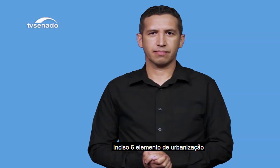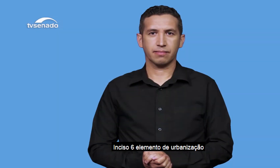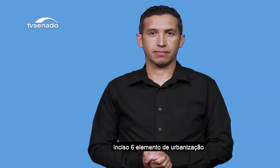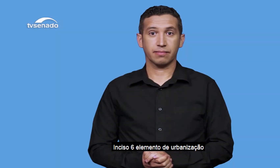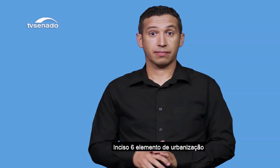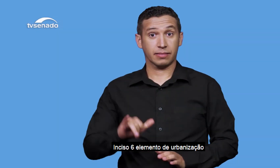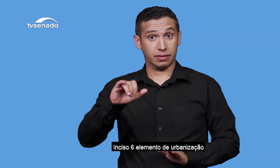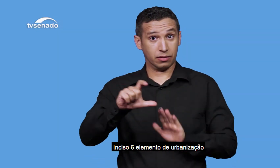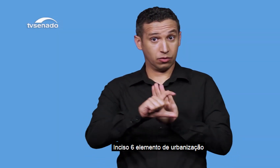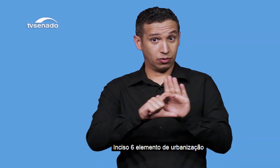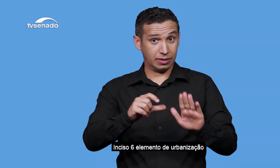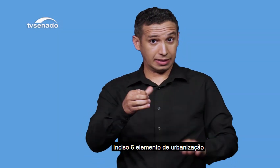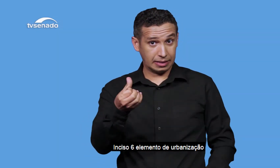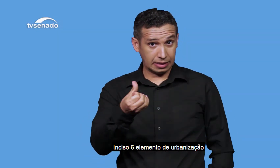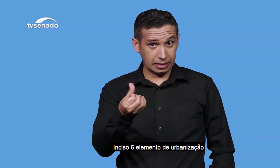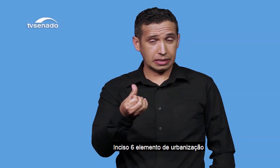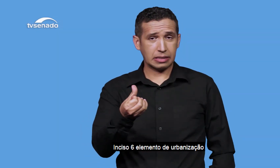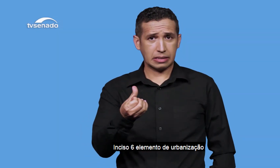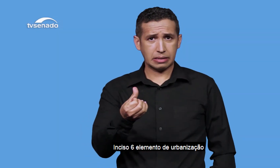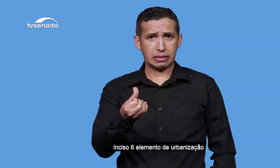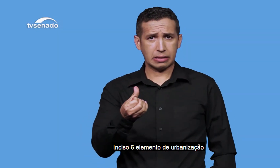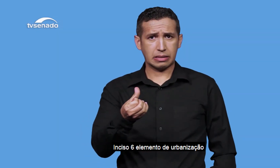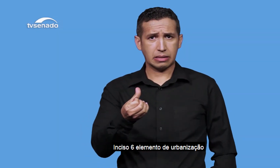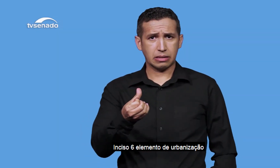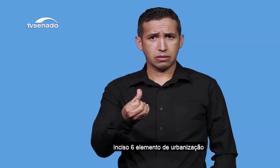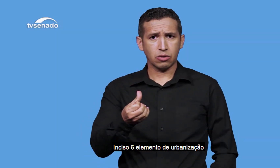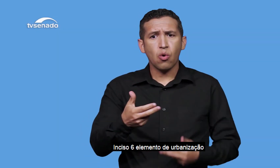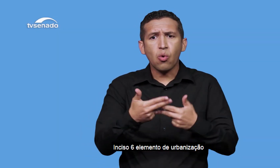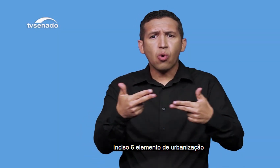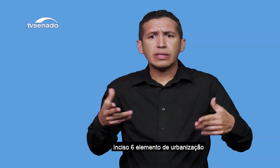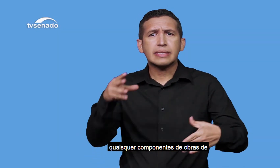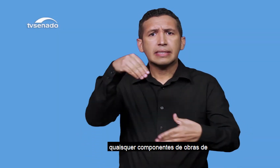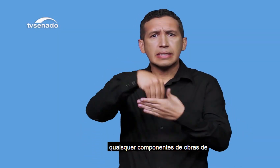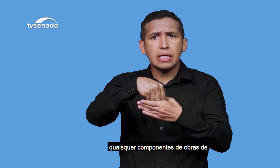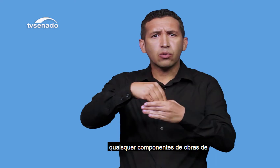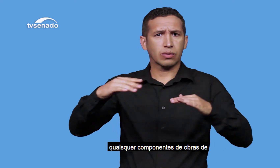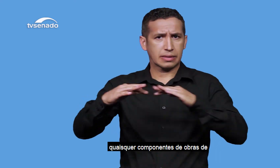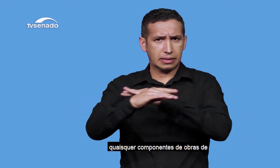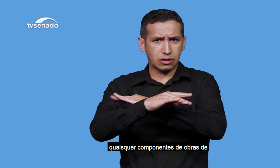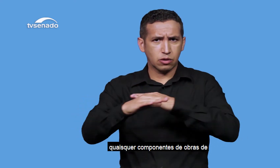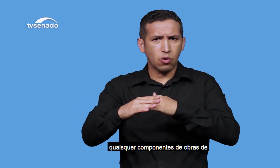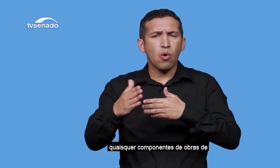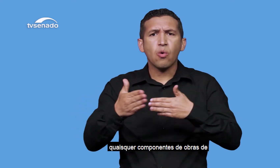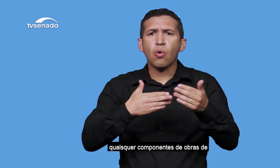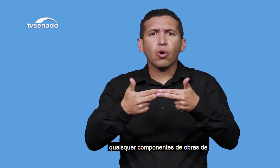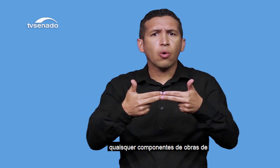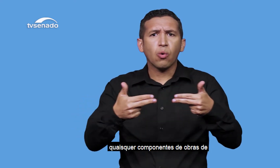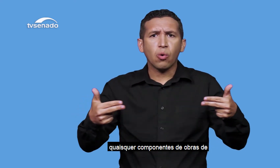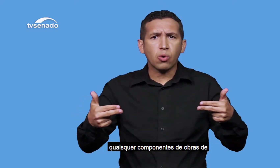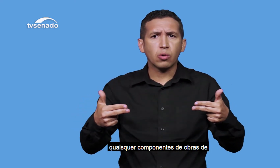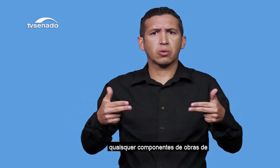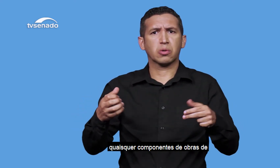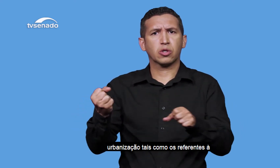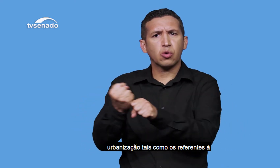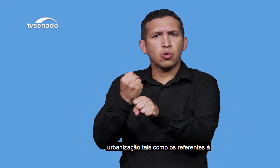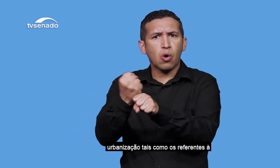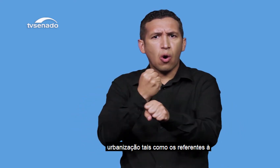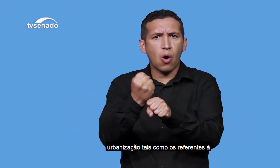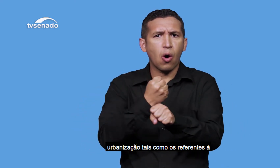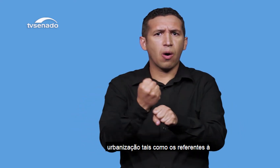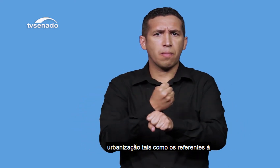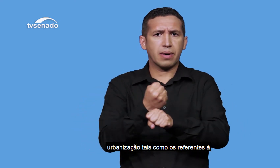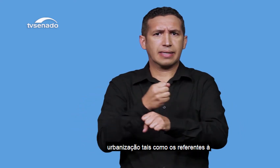o inciso 6 elemento de urbanização quaisquer componentes de obras de